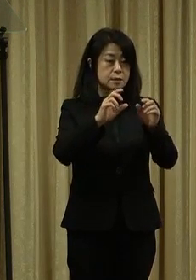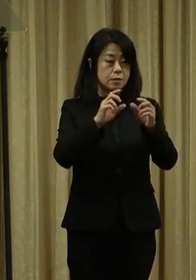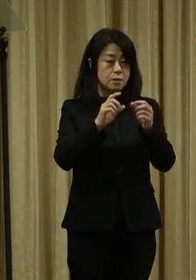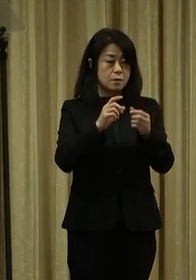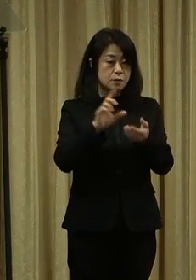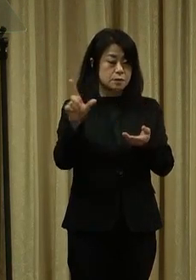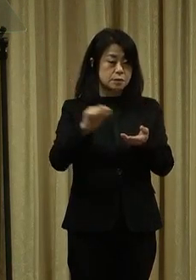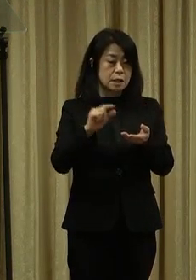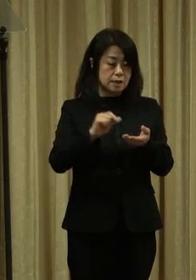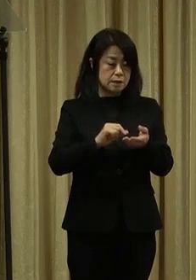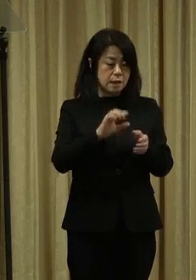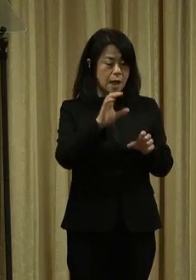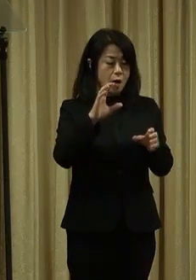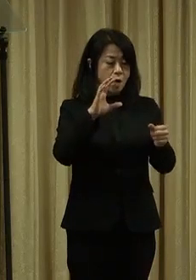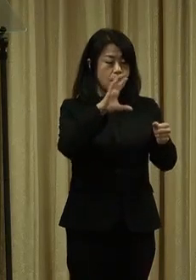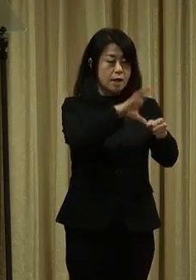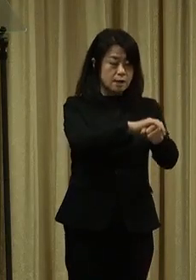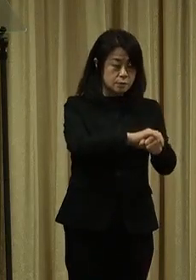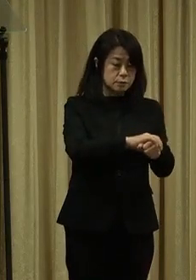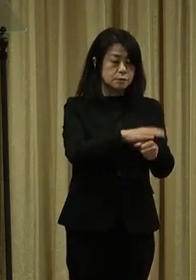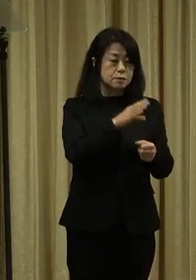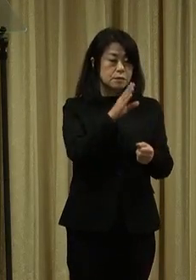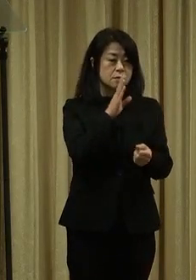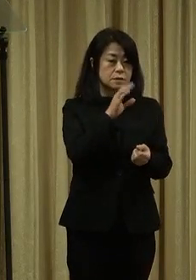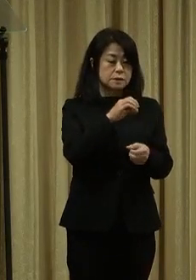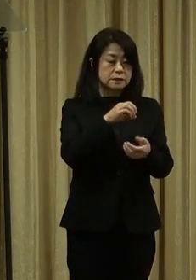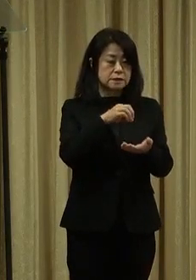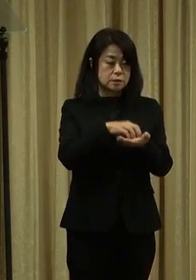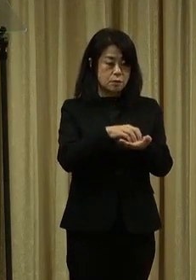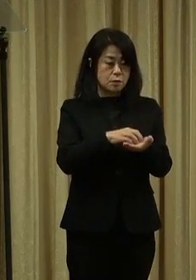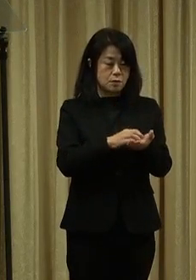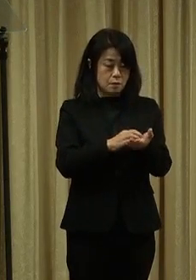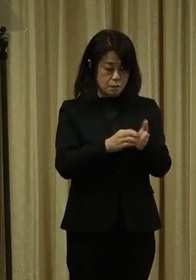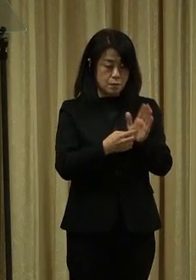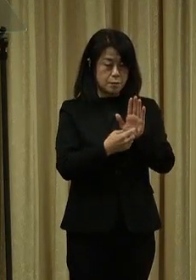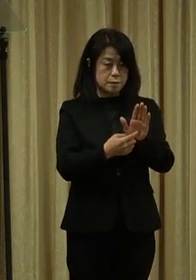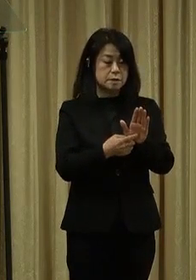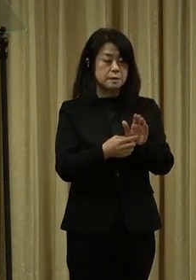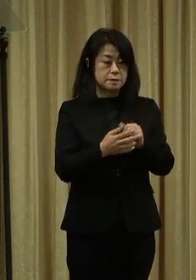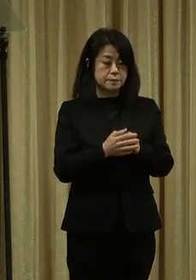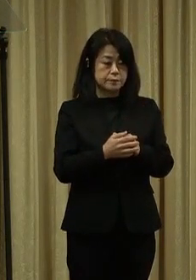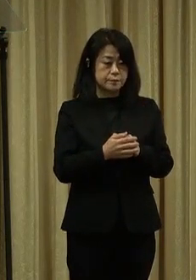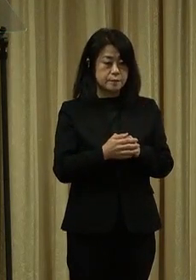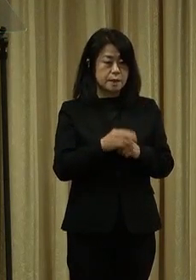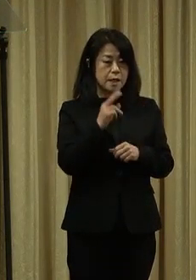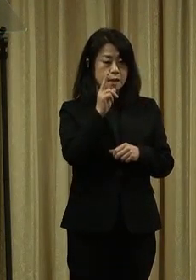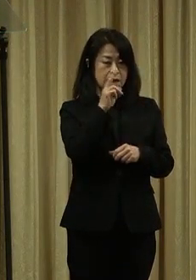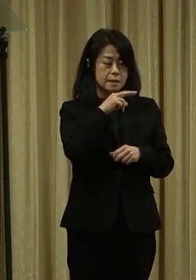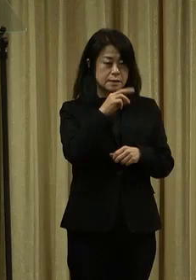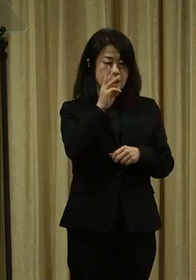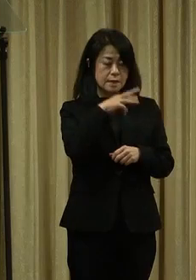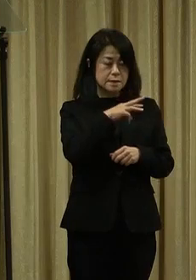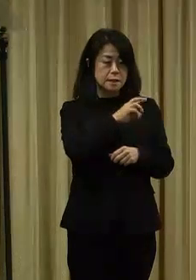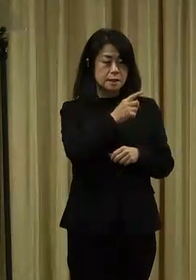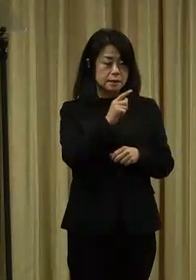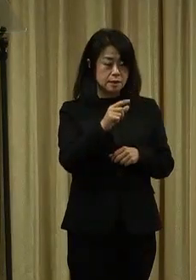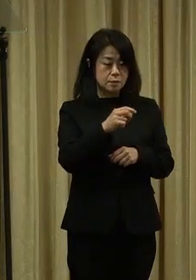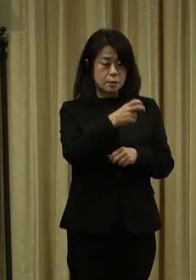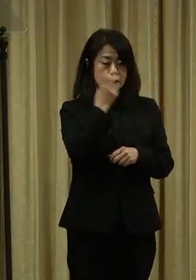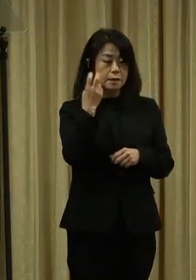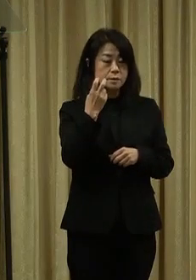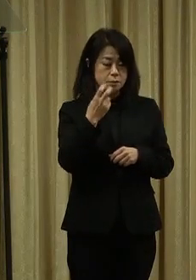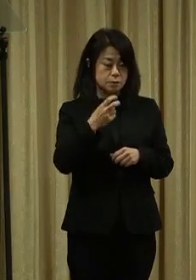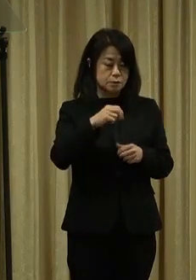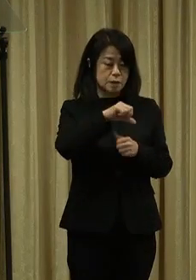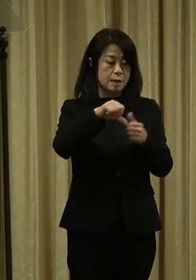捕獲実証などを推進します。このほか犯罪や不審者などの情報をタイムリーに発信するスマートフォン用の